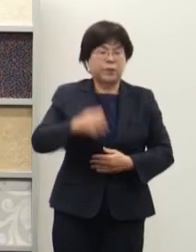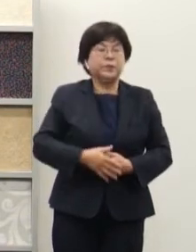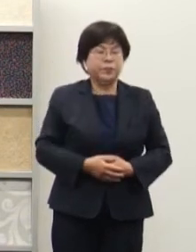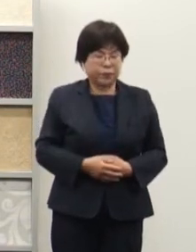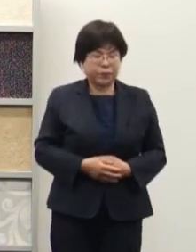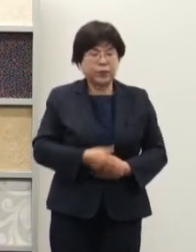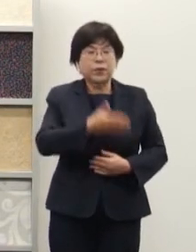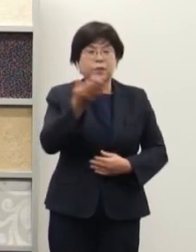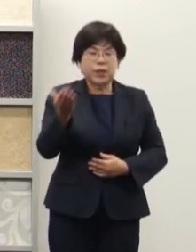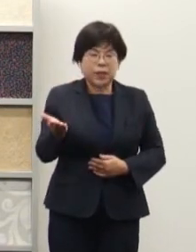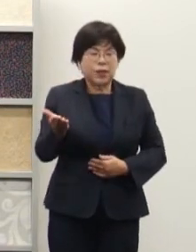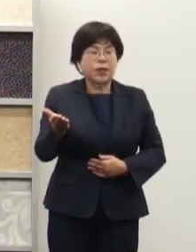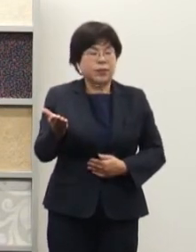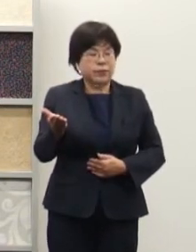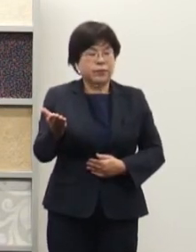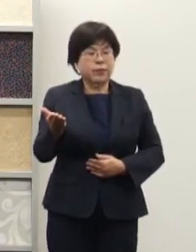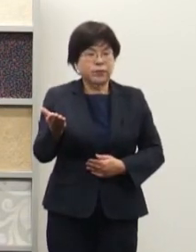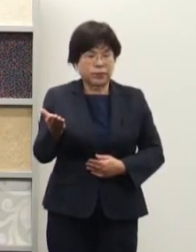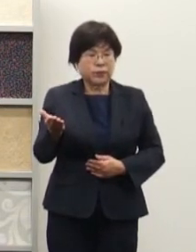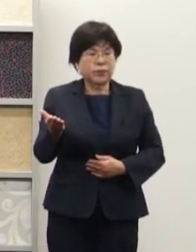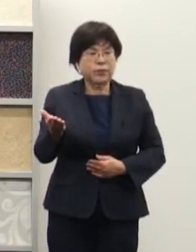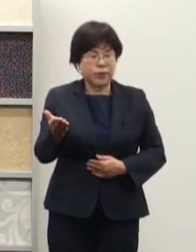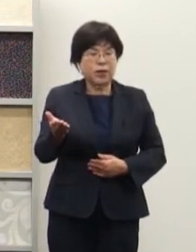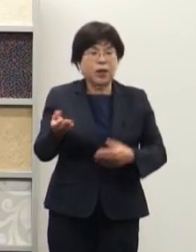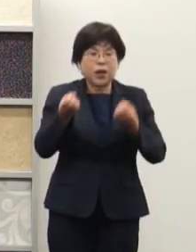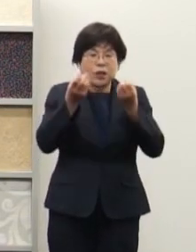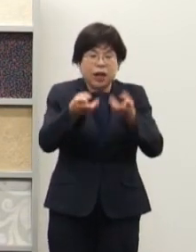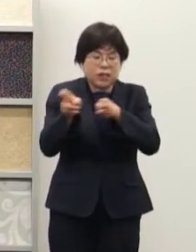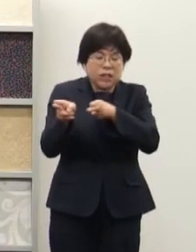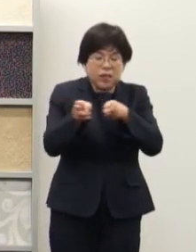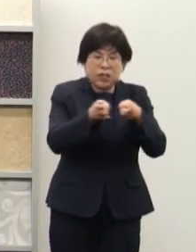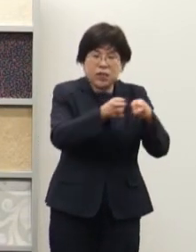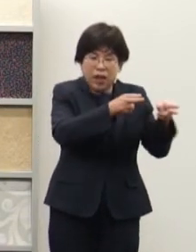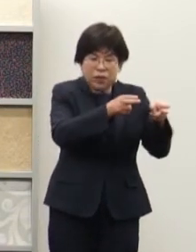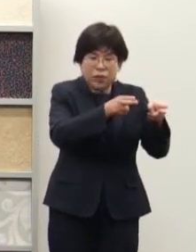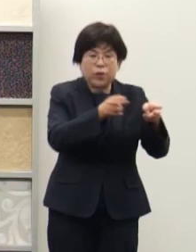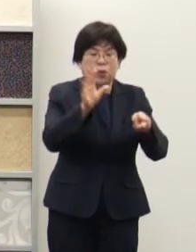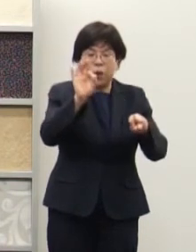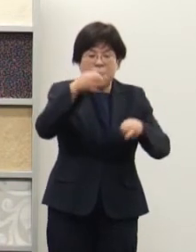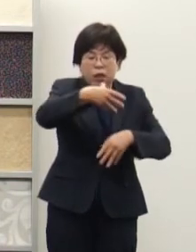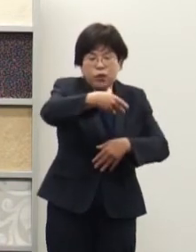3点目は、新たな制度融資のメニュー創設についてです。